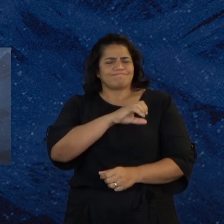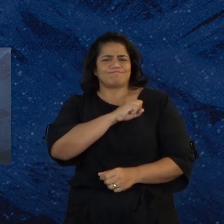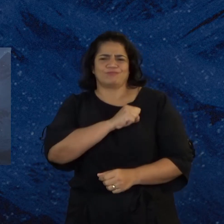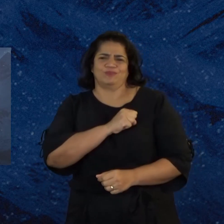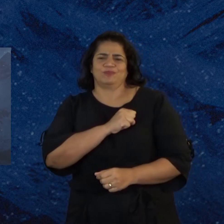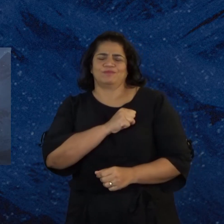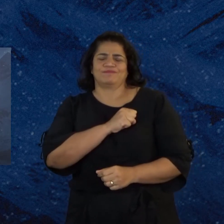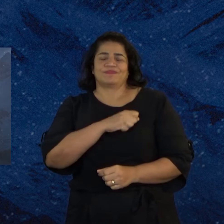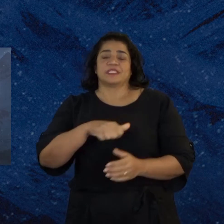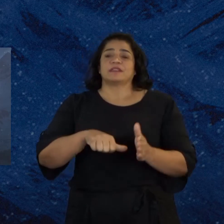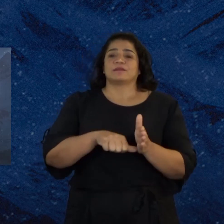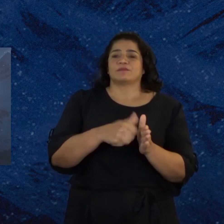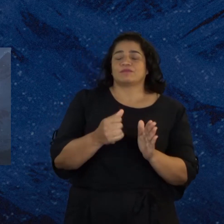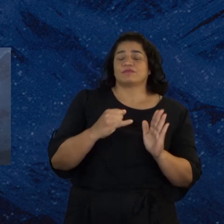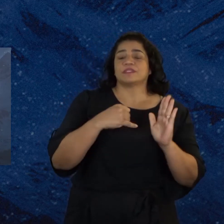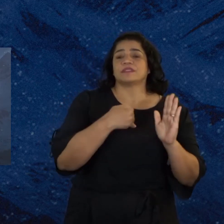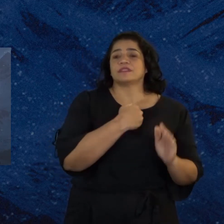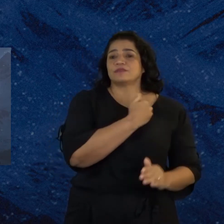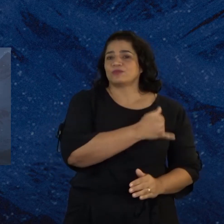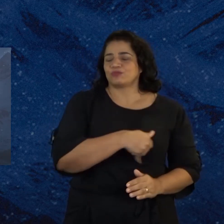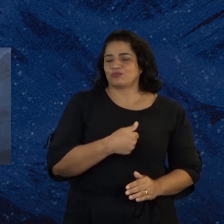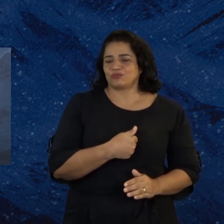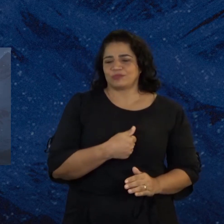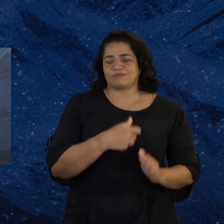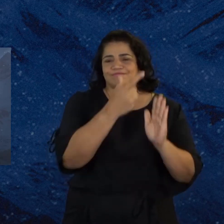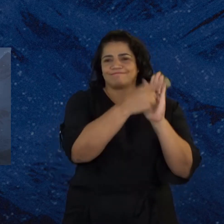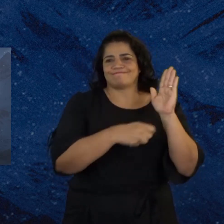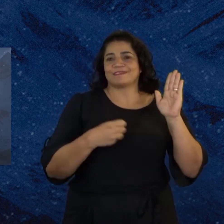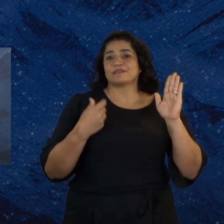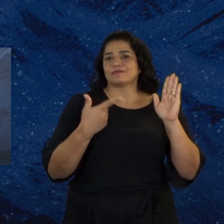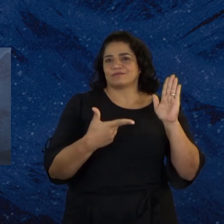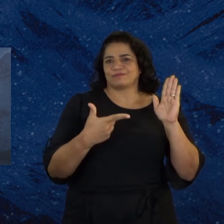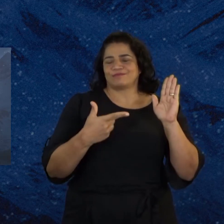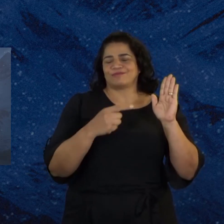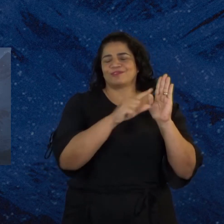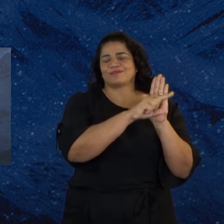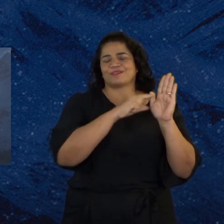1 João 2,29. Ele é santo.